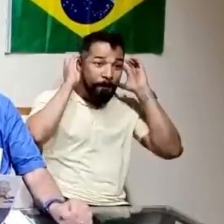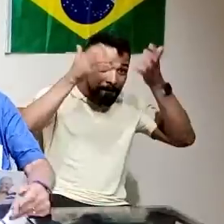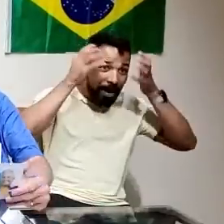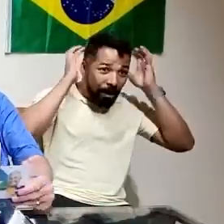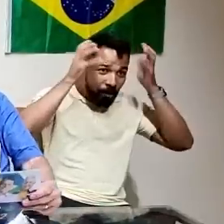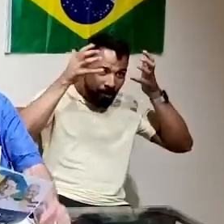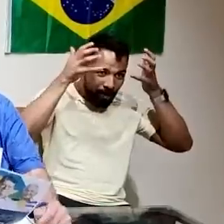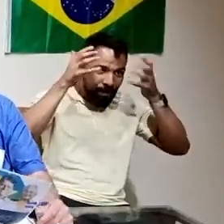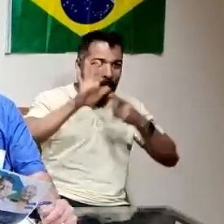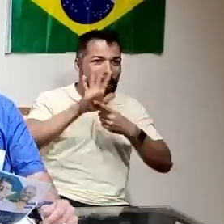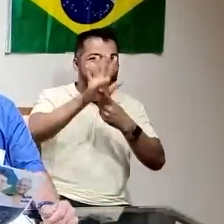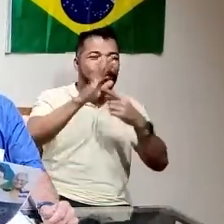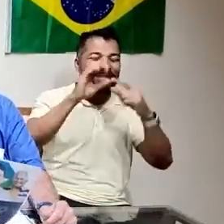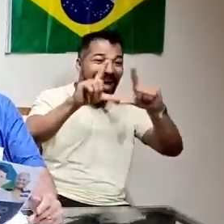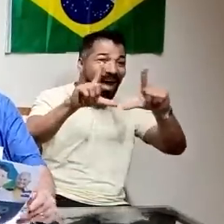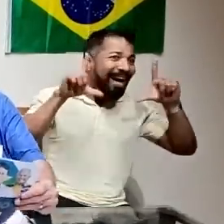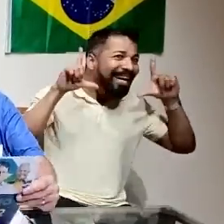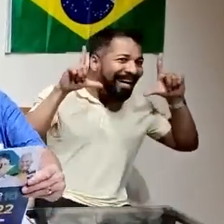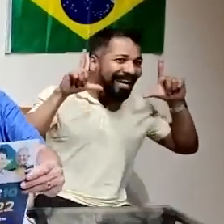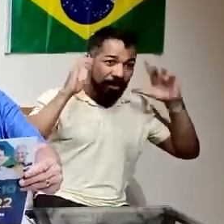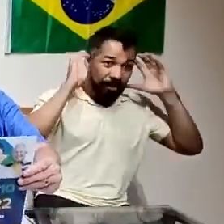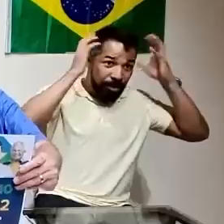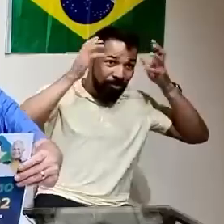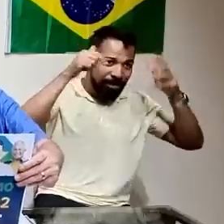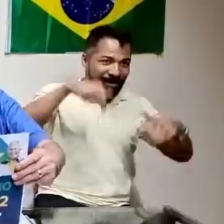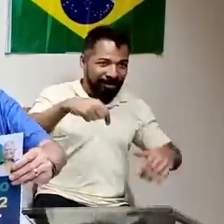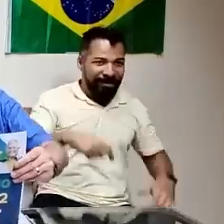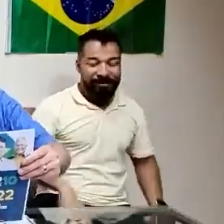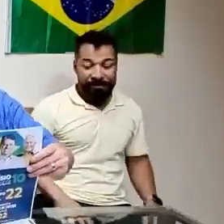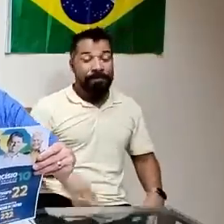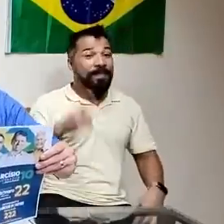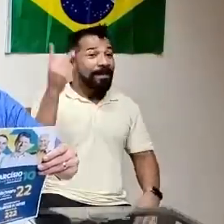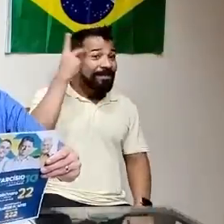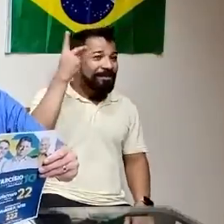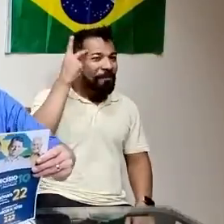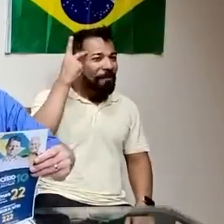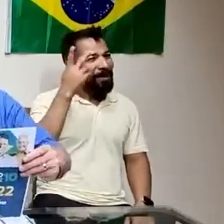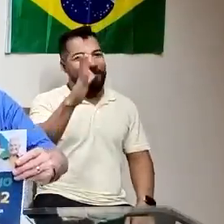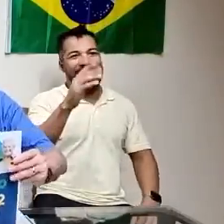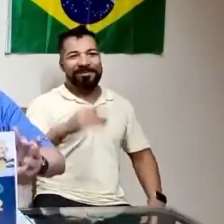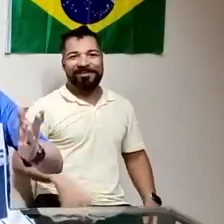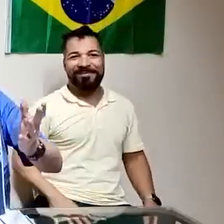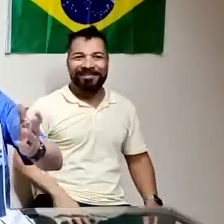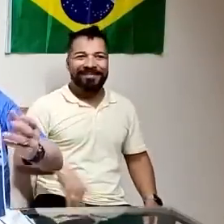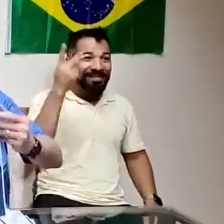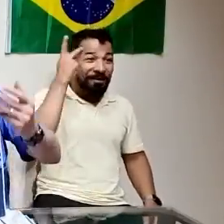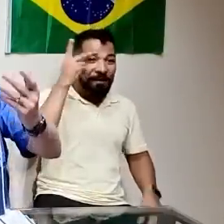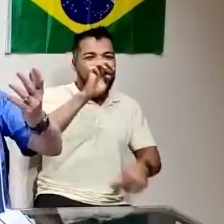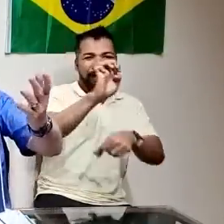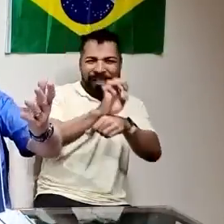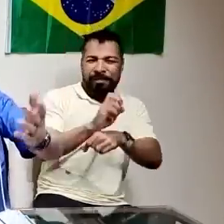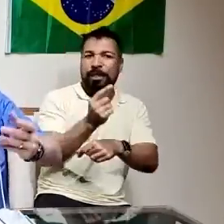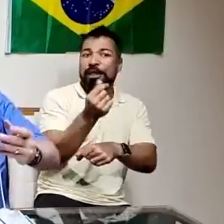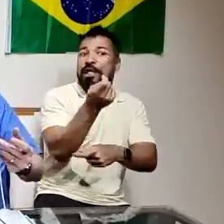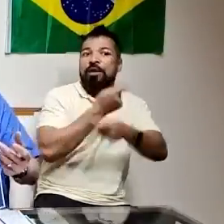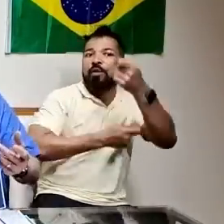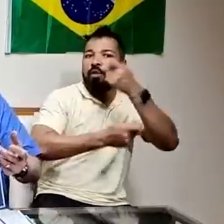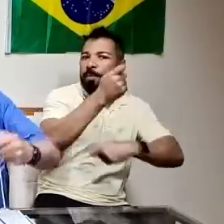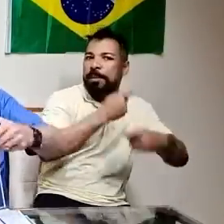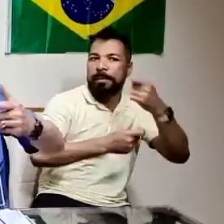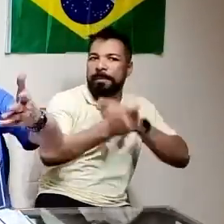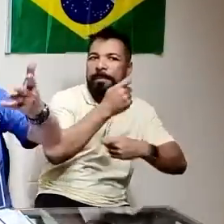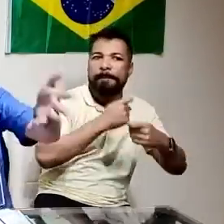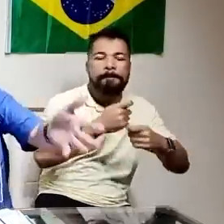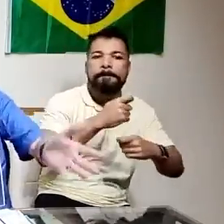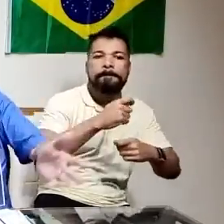gente mostrar a cara do nosso astronauta aqui. Então, São Paulo, pessoal, é o estado economicamente que